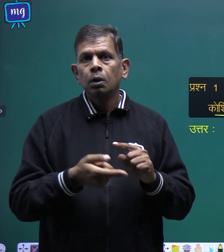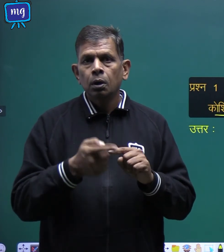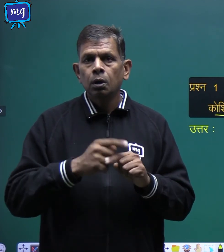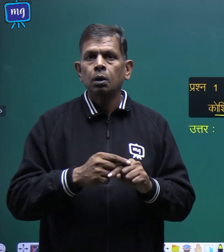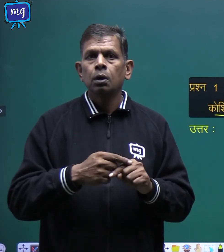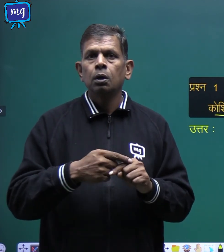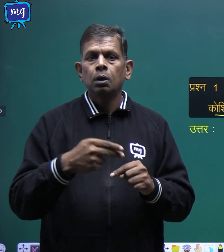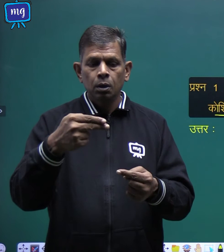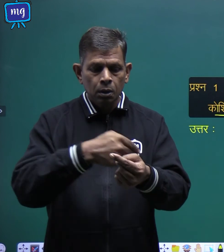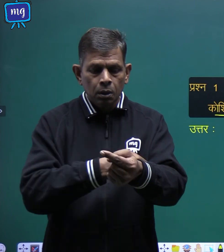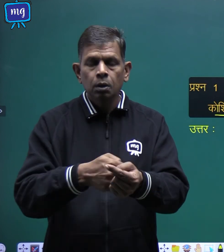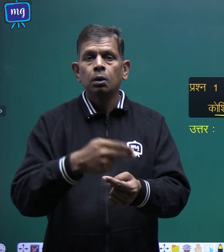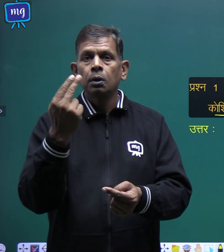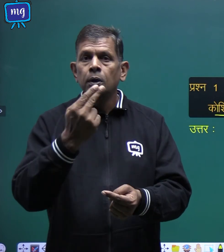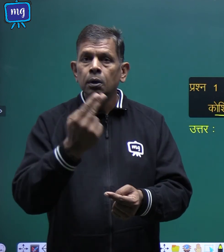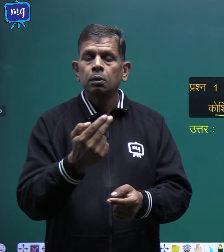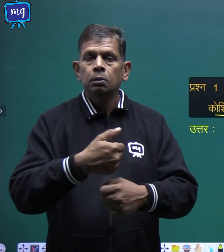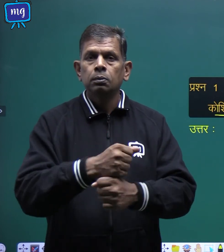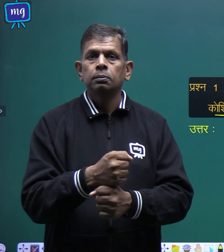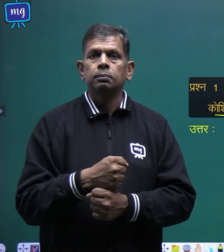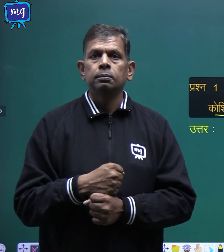नामांकित चित्र बनाओ।